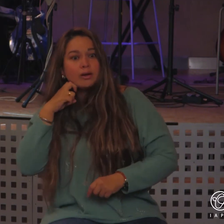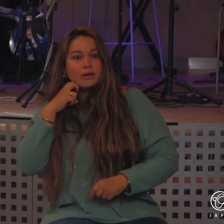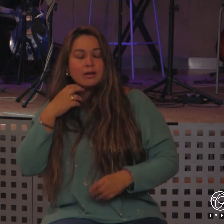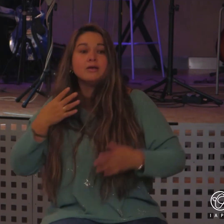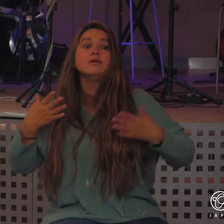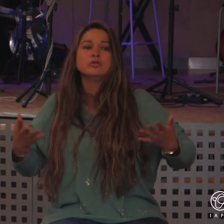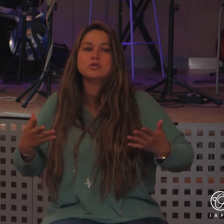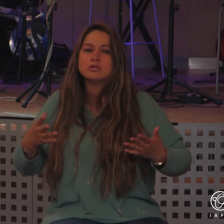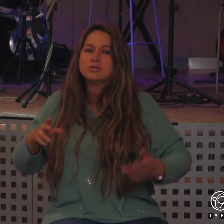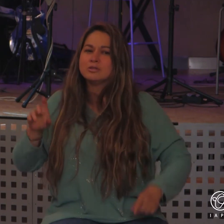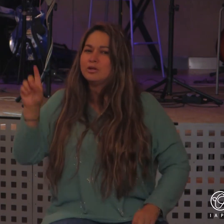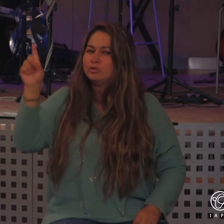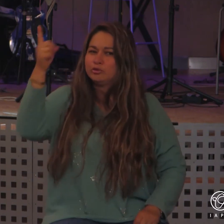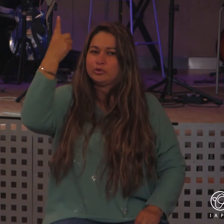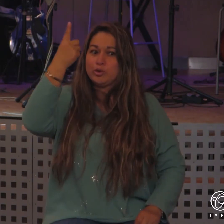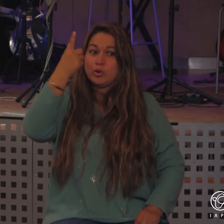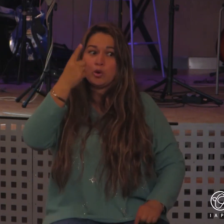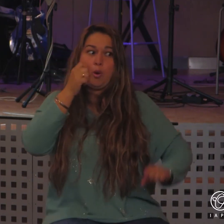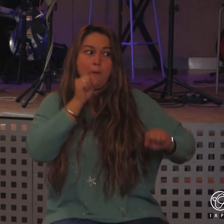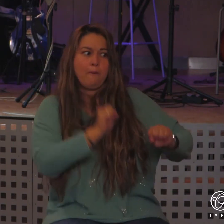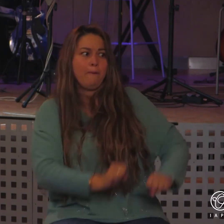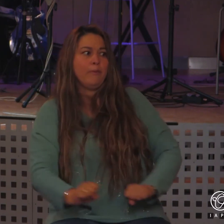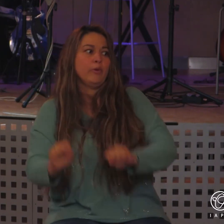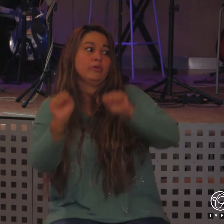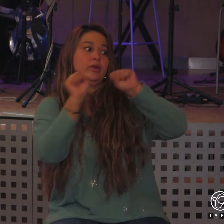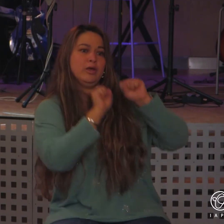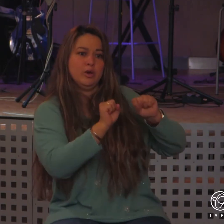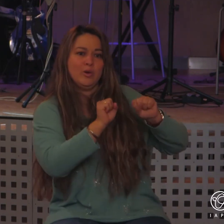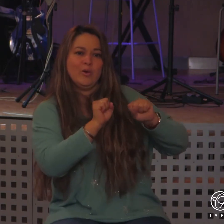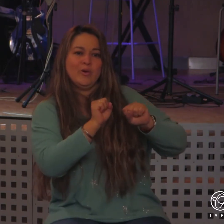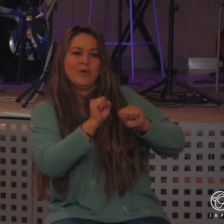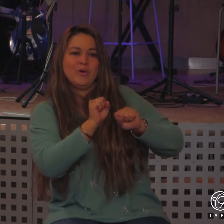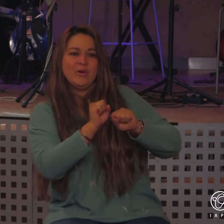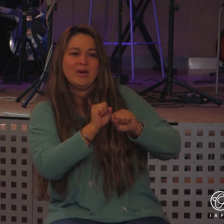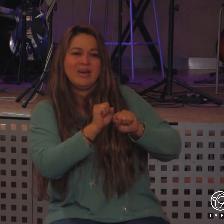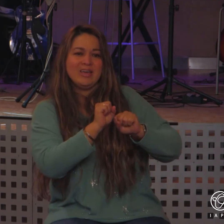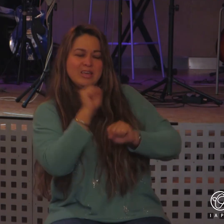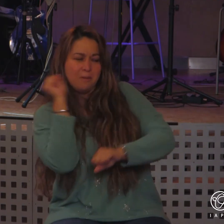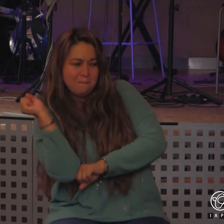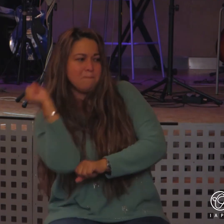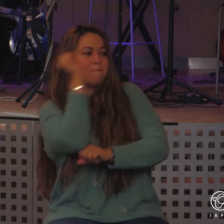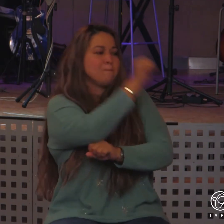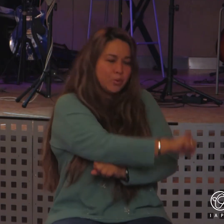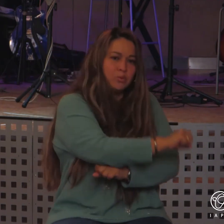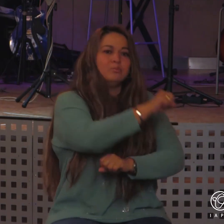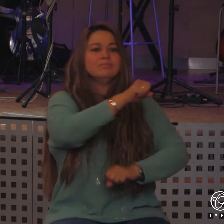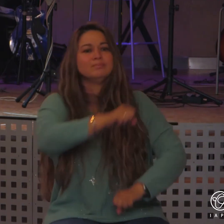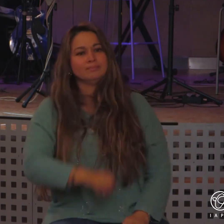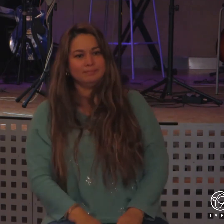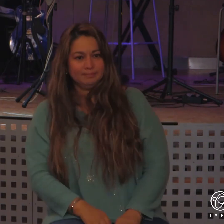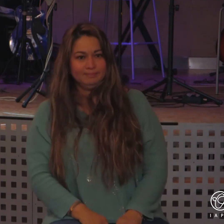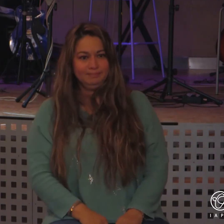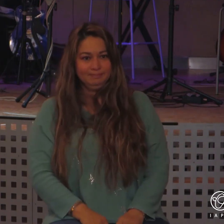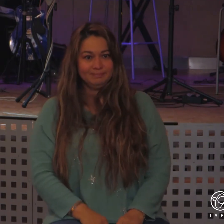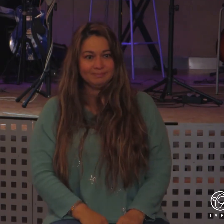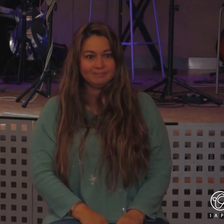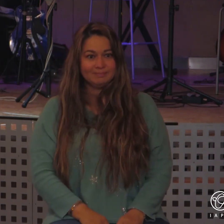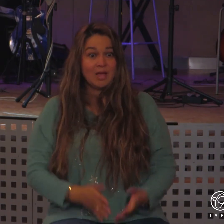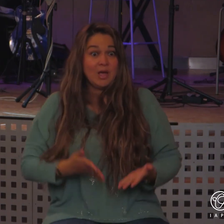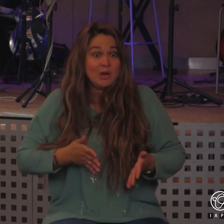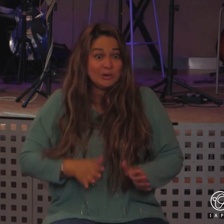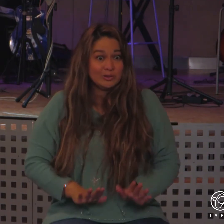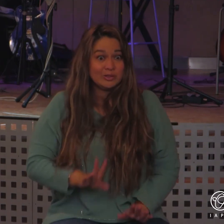los atemorizó, y fueron vencidos delante de Israel. Y saliendo los hijos de